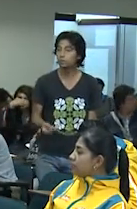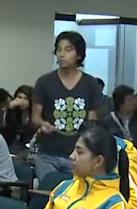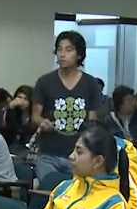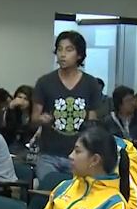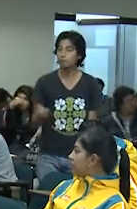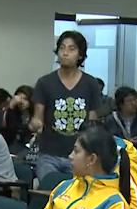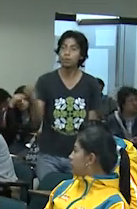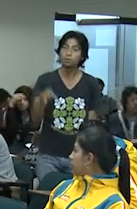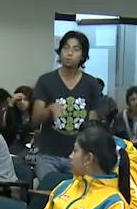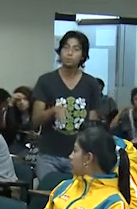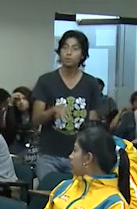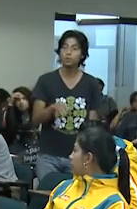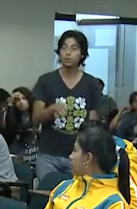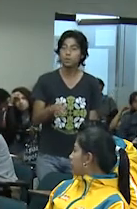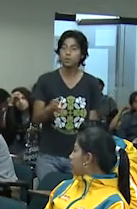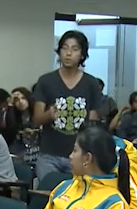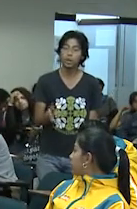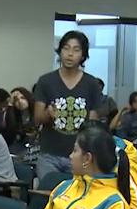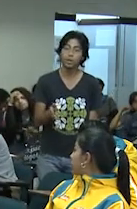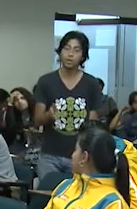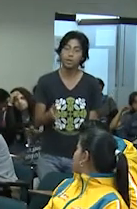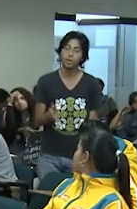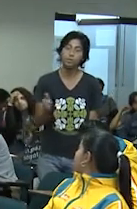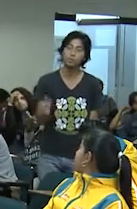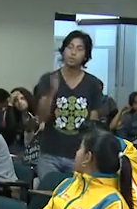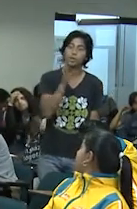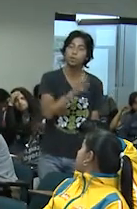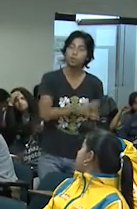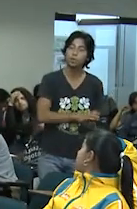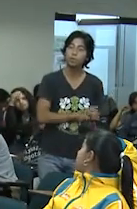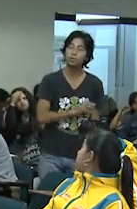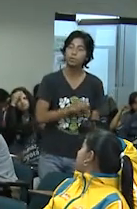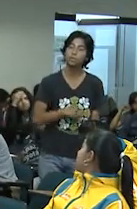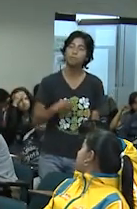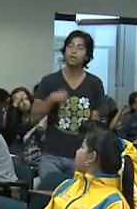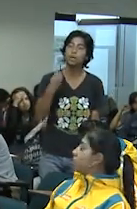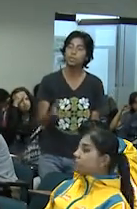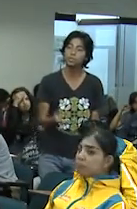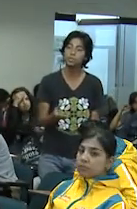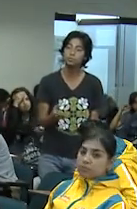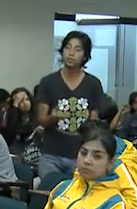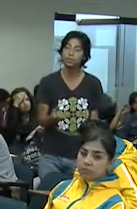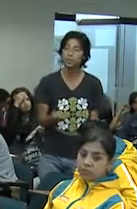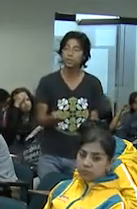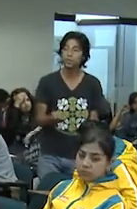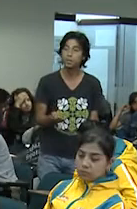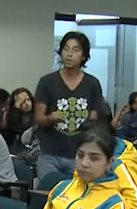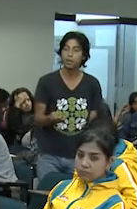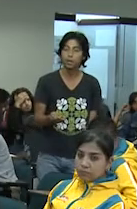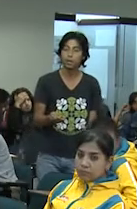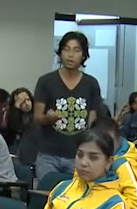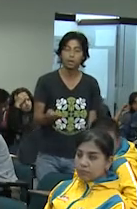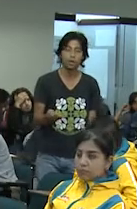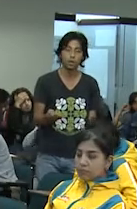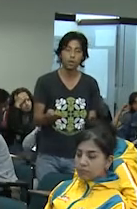desarrollo en pro también de ese pensamiento crítico y de esas prácticas también